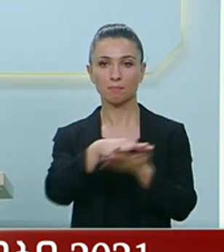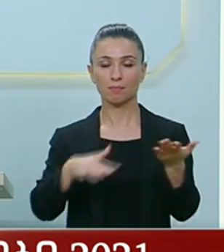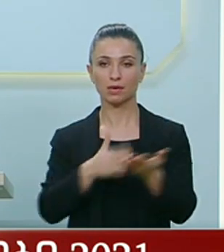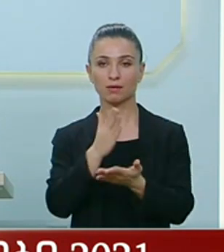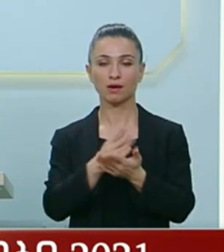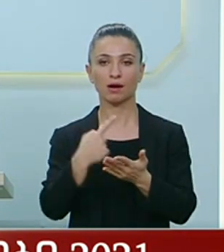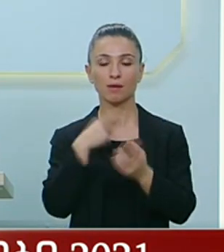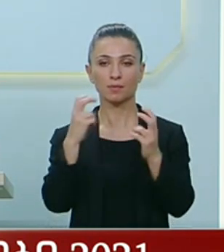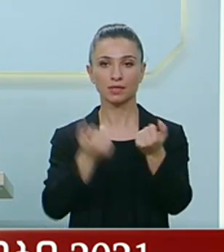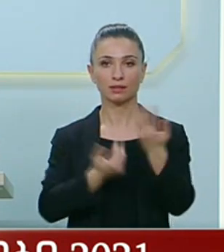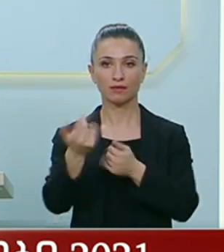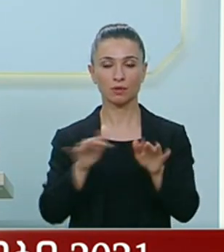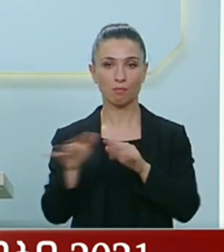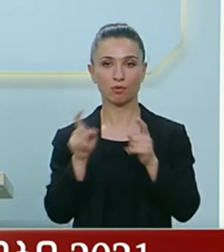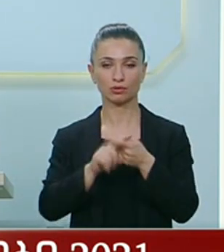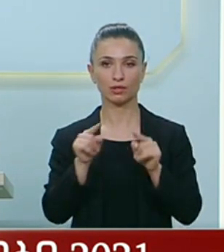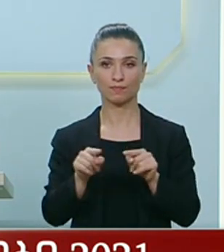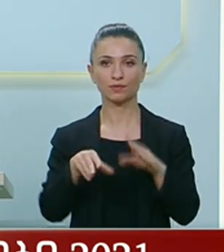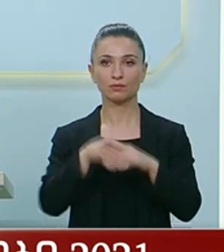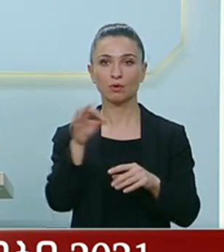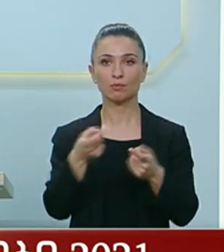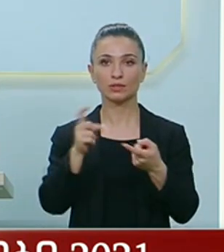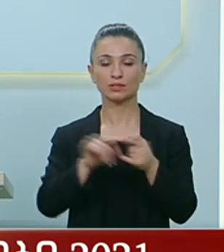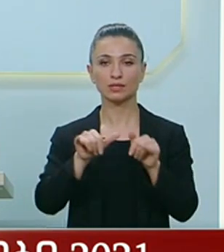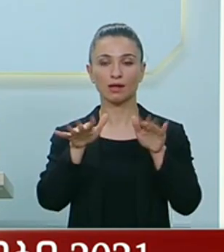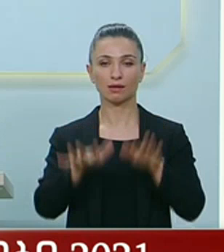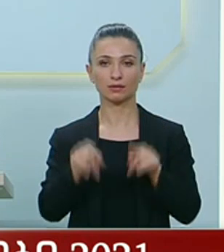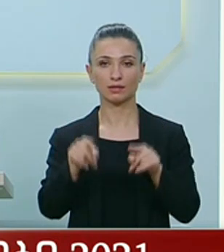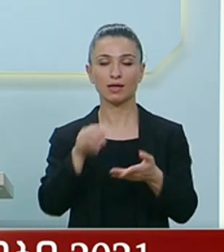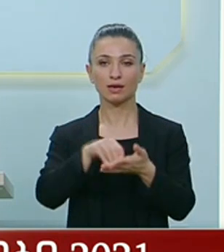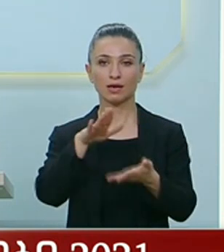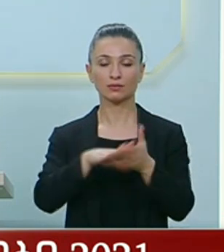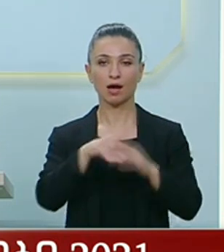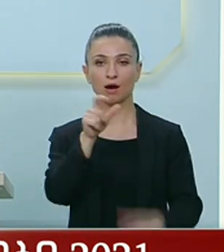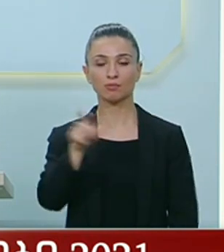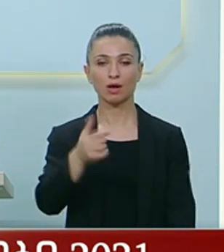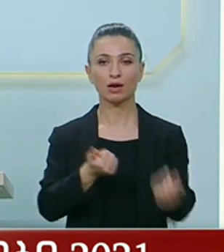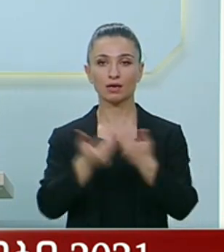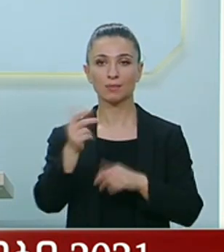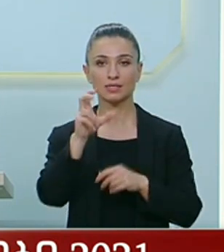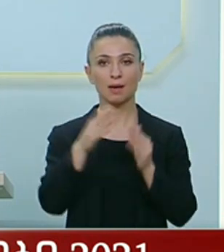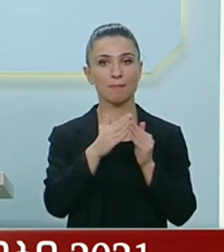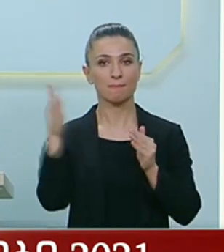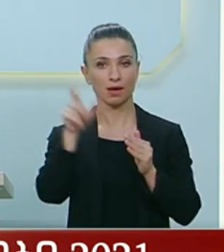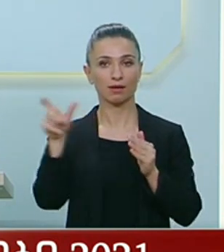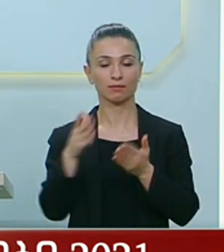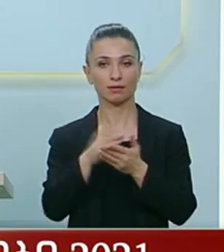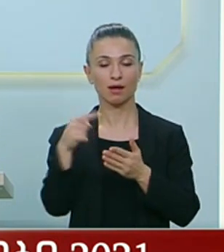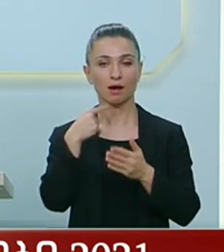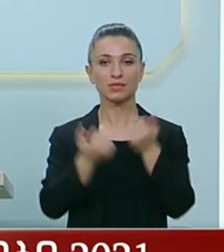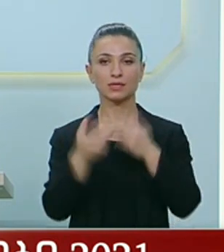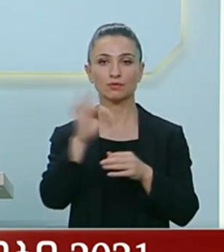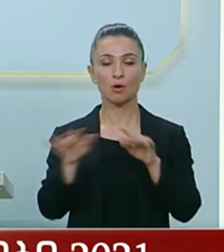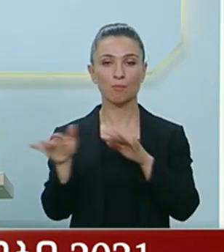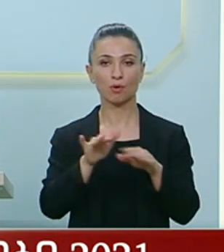მიმდინარეობს ხმის დათვლის პროცესი. იმ საარჩევნო უბნებზე, სადაც რეგისტრირებულ ამომრჩეველთა რაოდენობა 300-ზე მეტია, ხმის